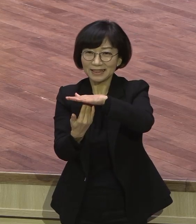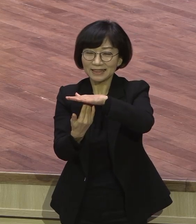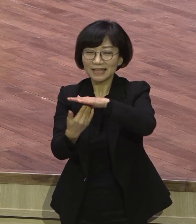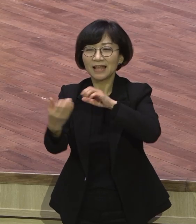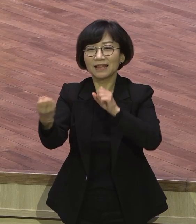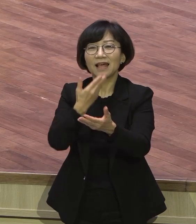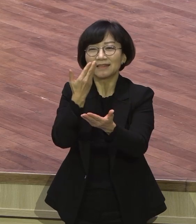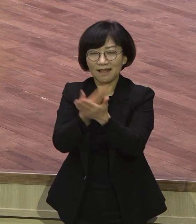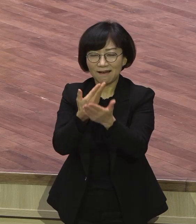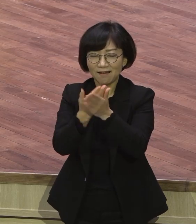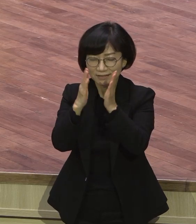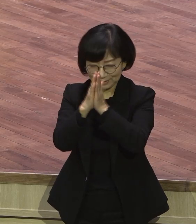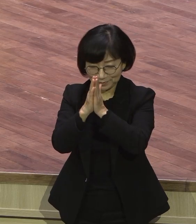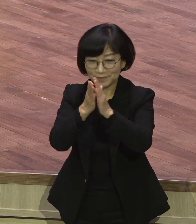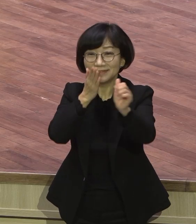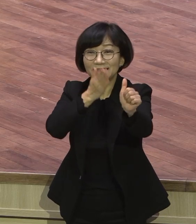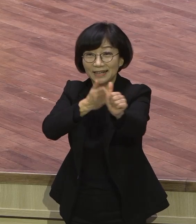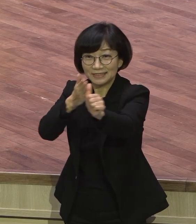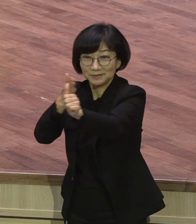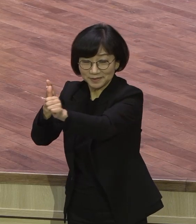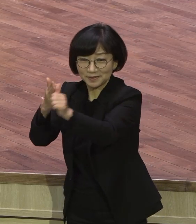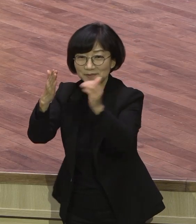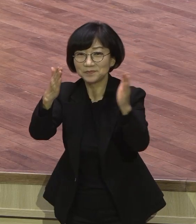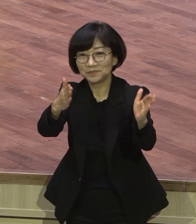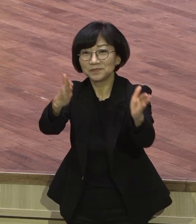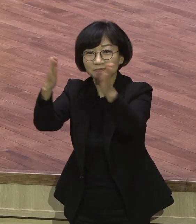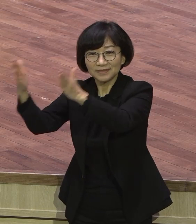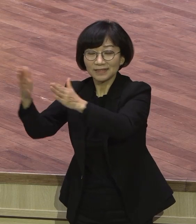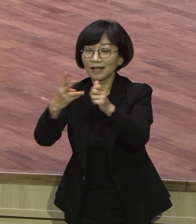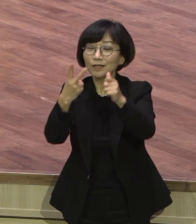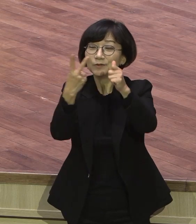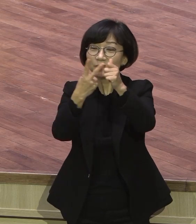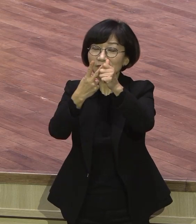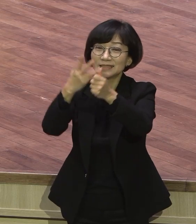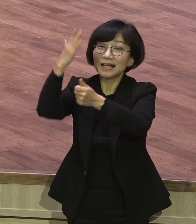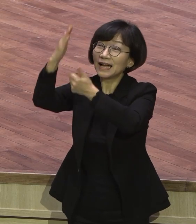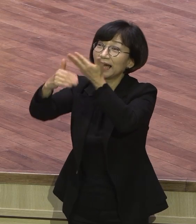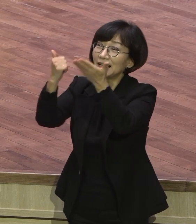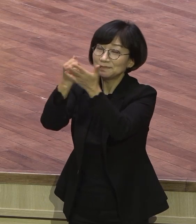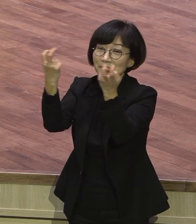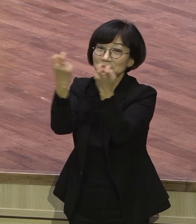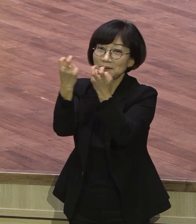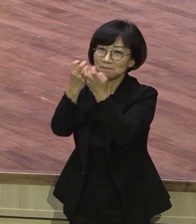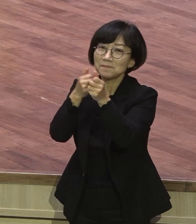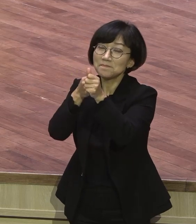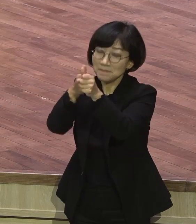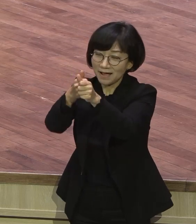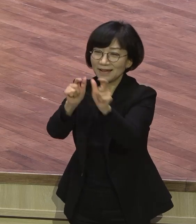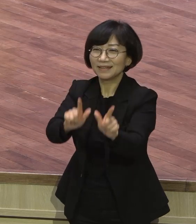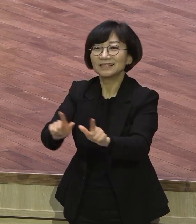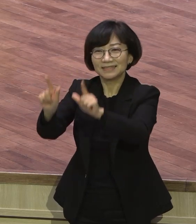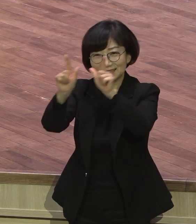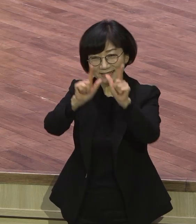제모로 축복합니다 두 번째로 하나님의 방식대로 사는 삶이에요 8절입니다